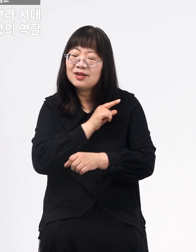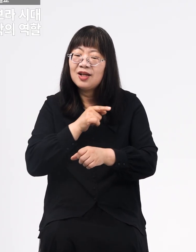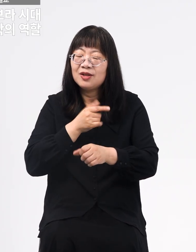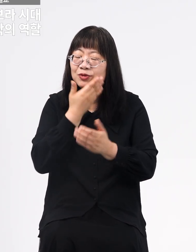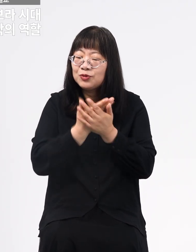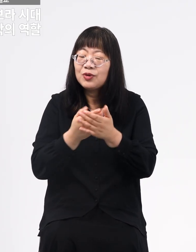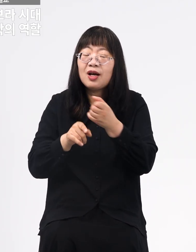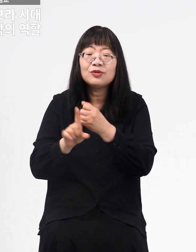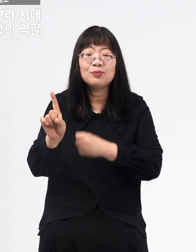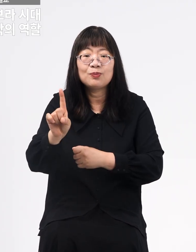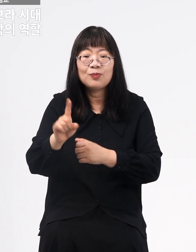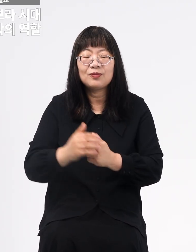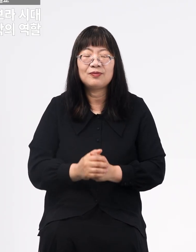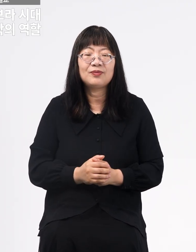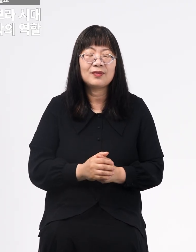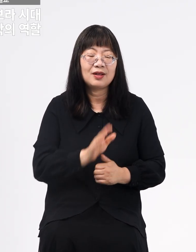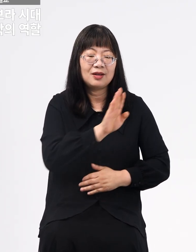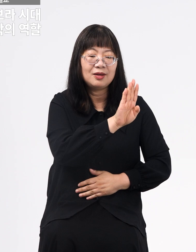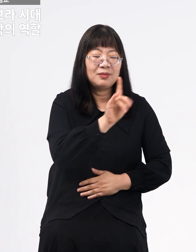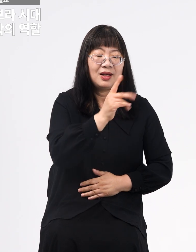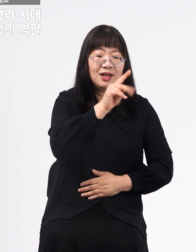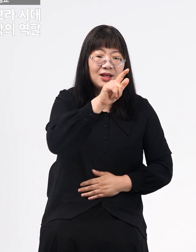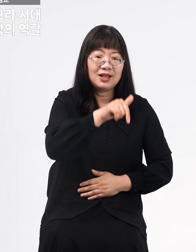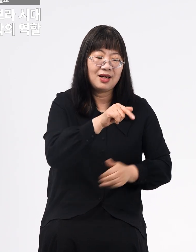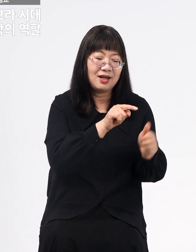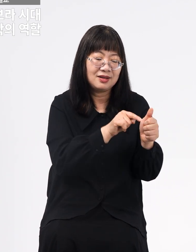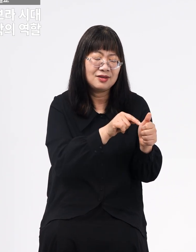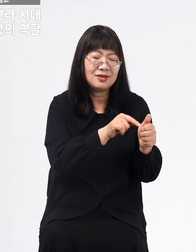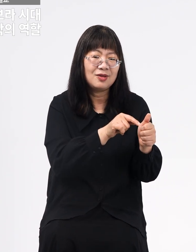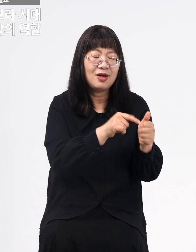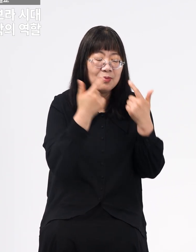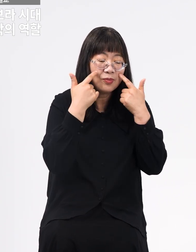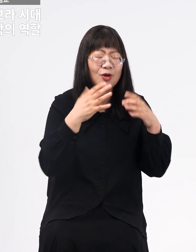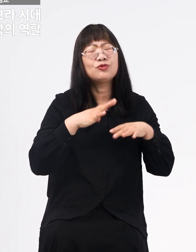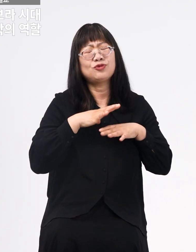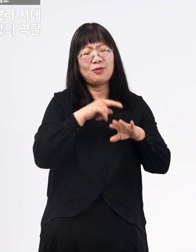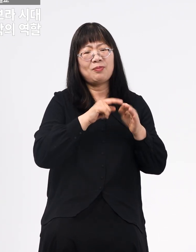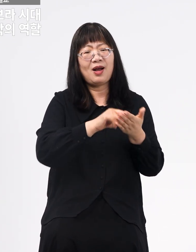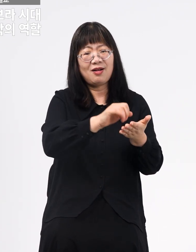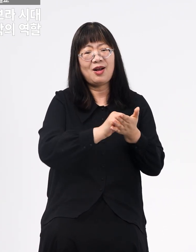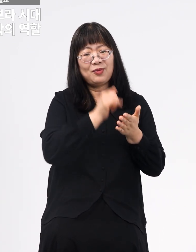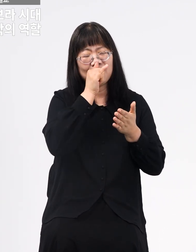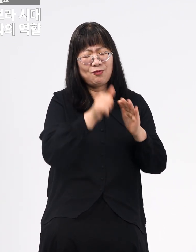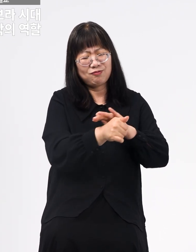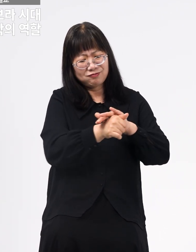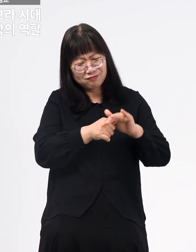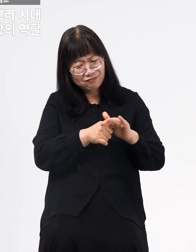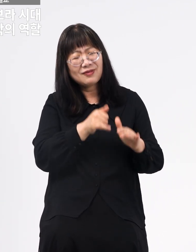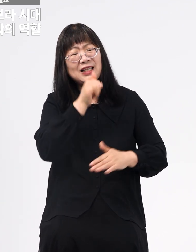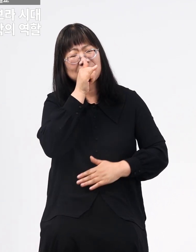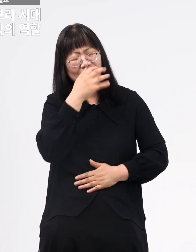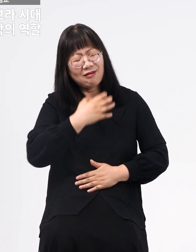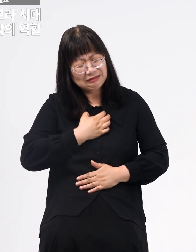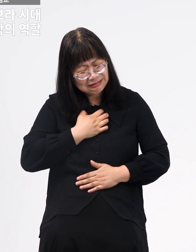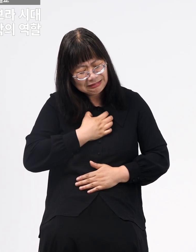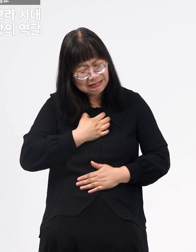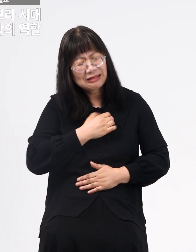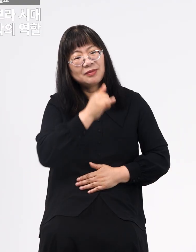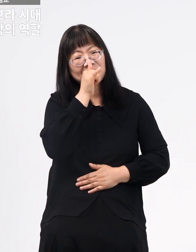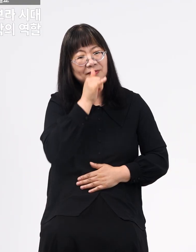하면 그는 분명히 두려워했어요. 쫄아 있었어요. 근심했어요.